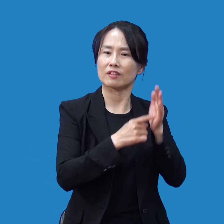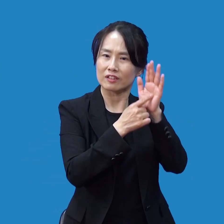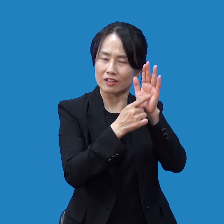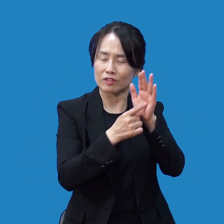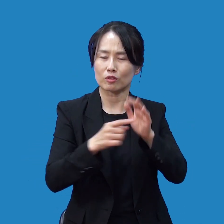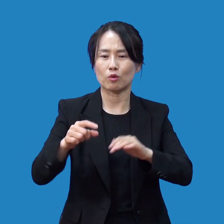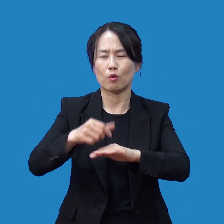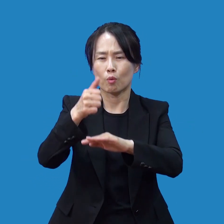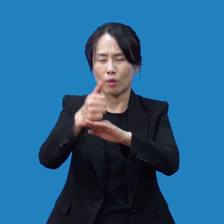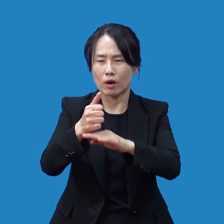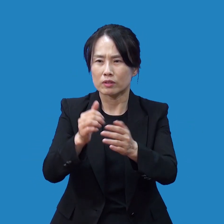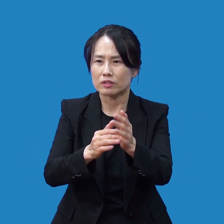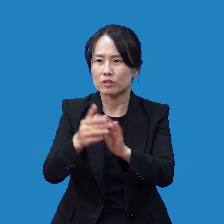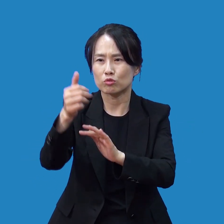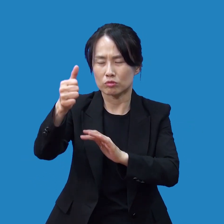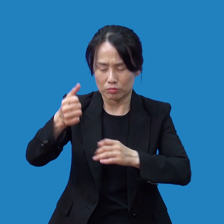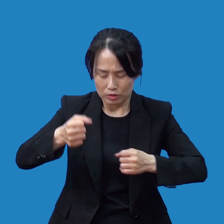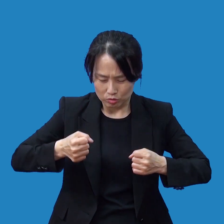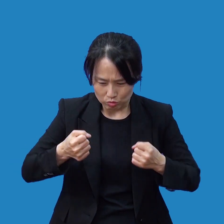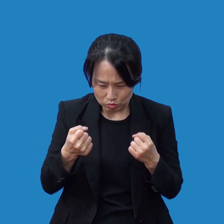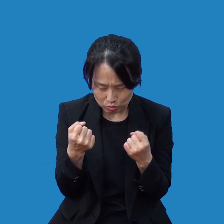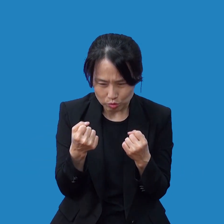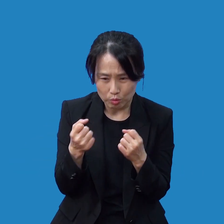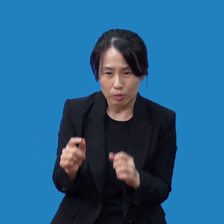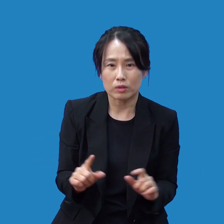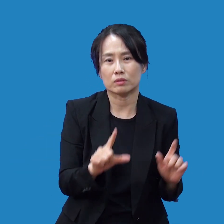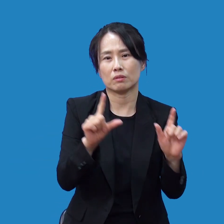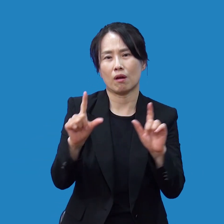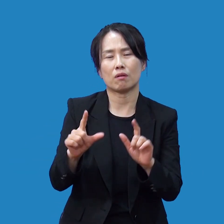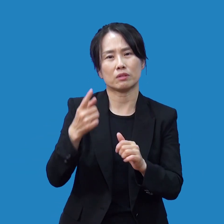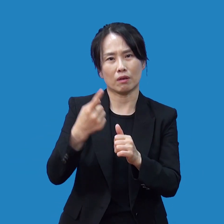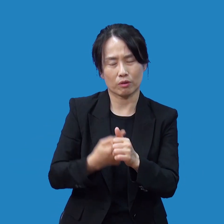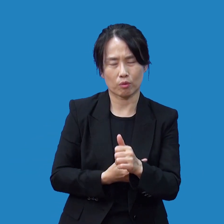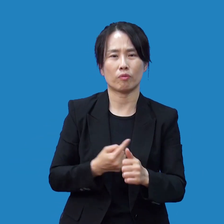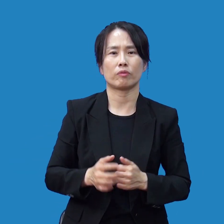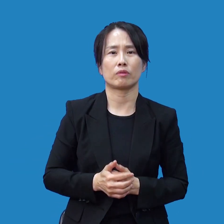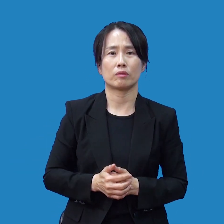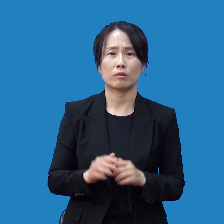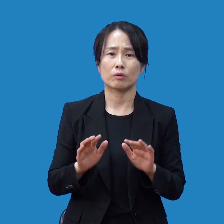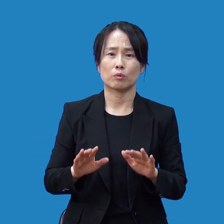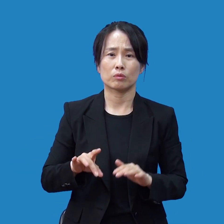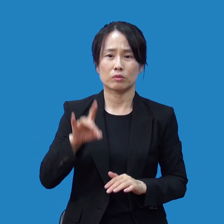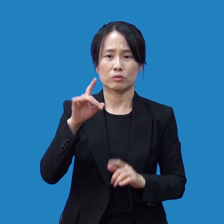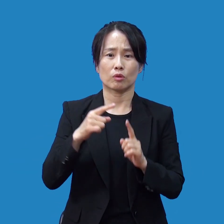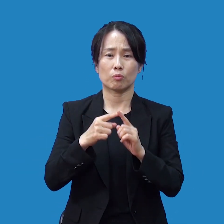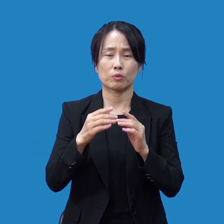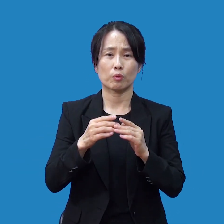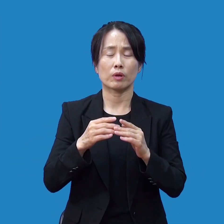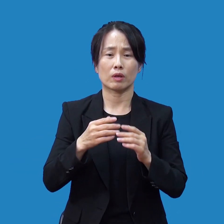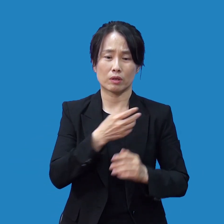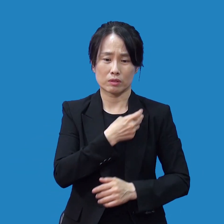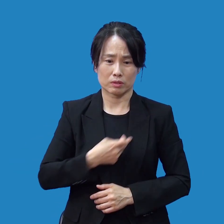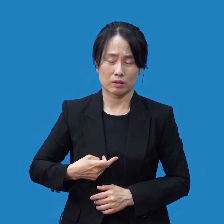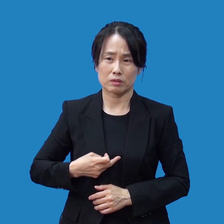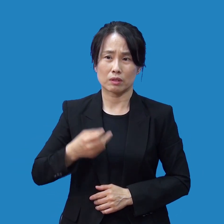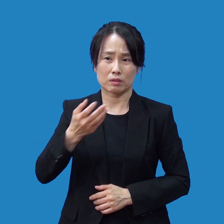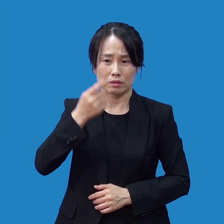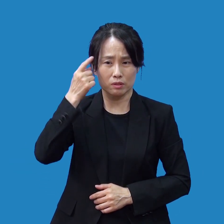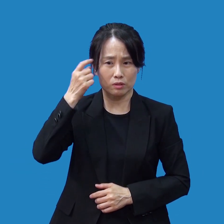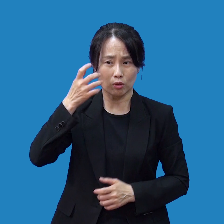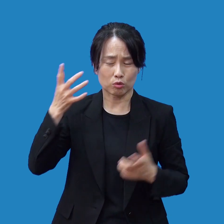순종하는 삶으로 이끌림을 받습니다. 오늘 초대교회 제자들이 오순절 성령 충만을 받았을